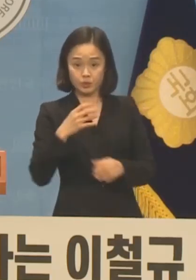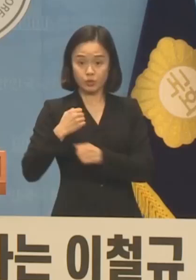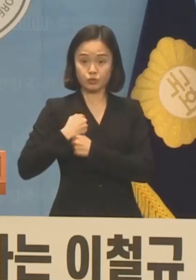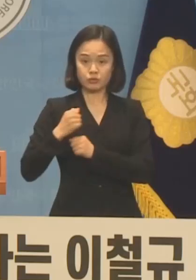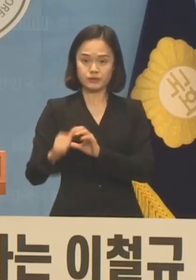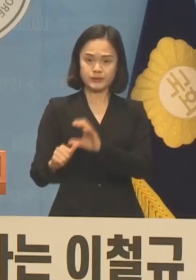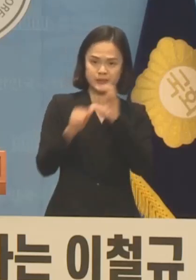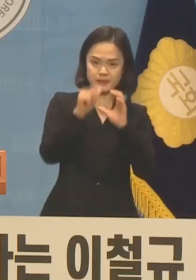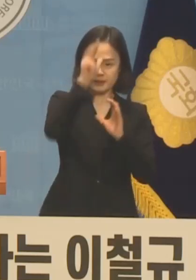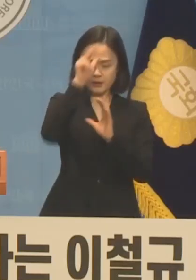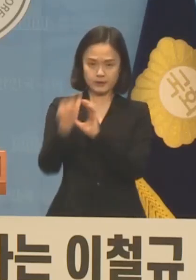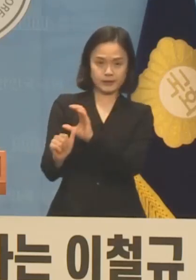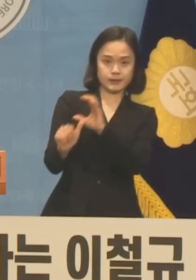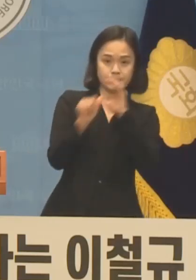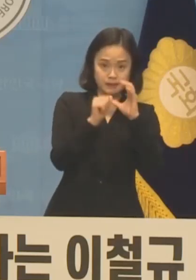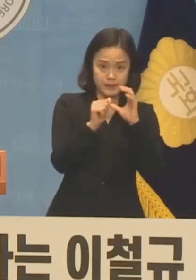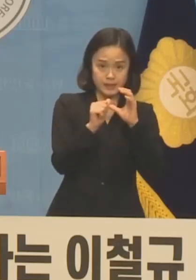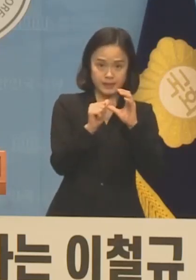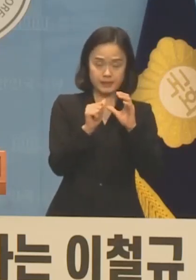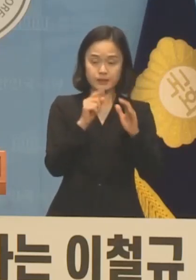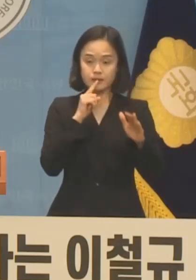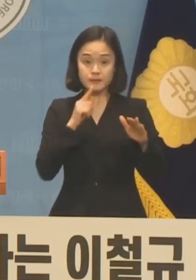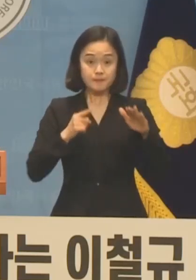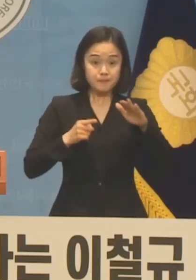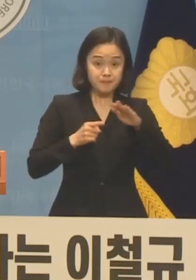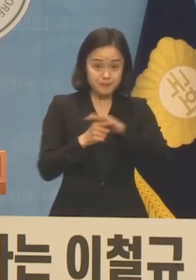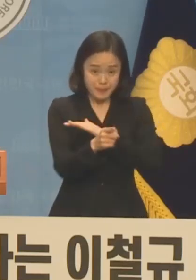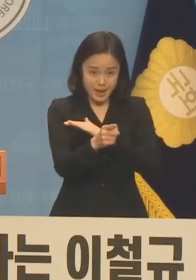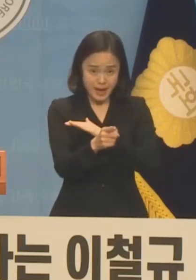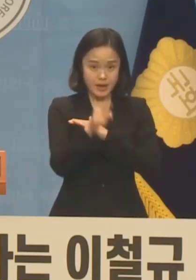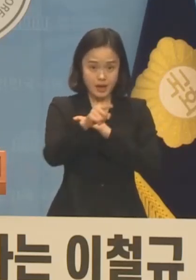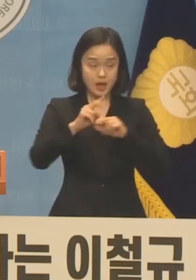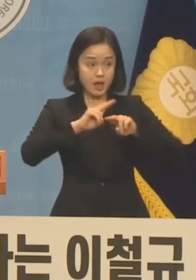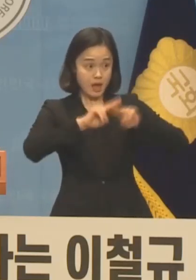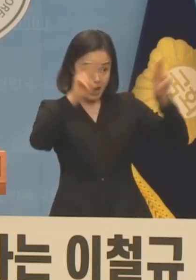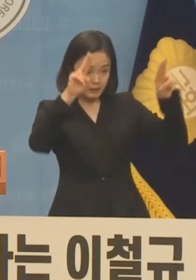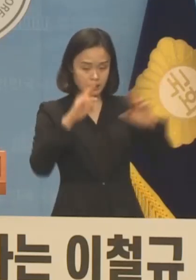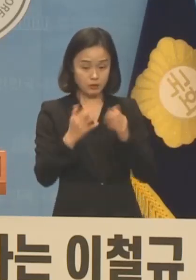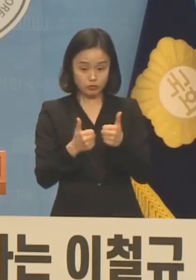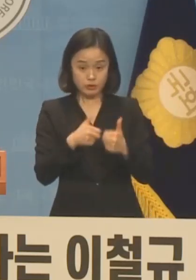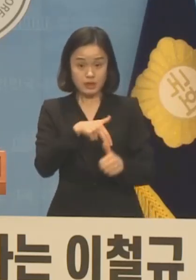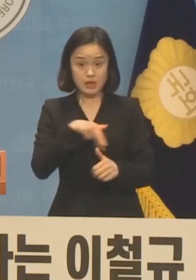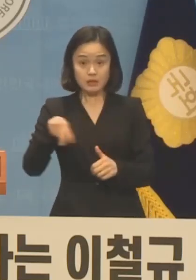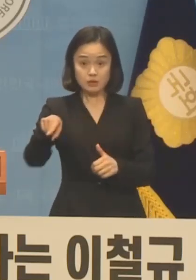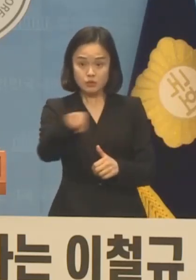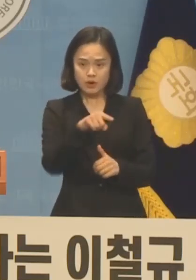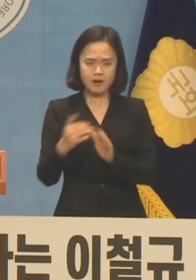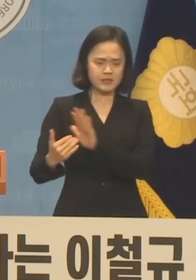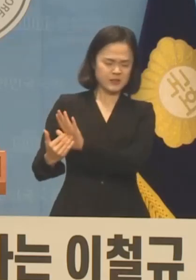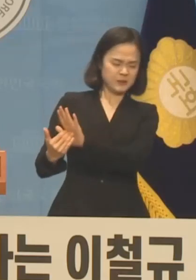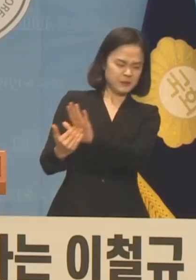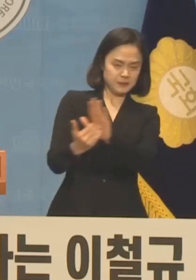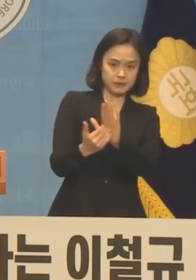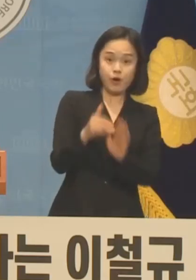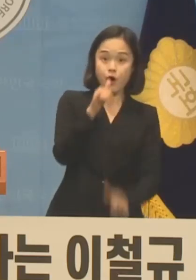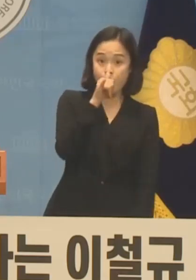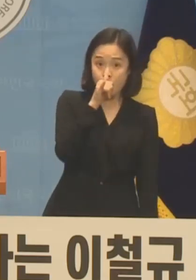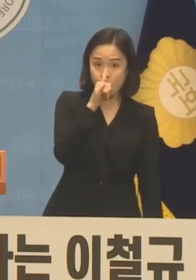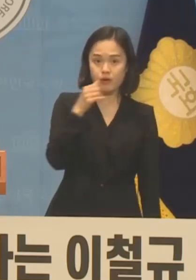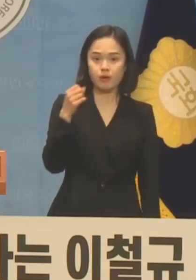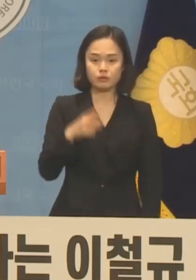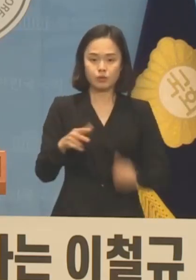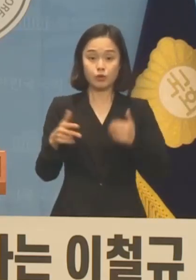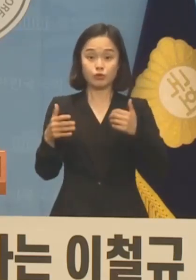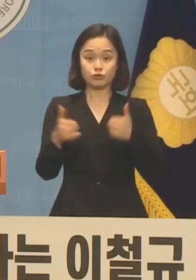반헌법적이고 불법적인 비상계엄을 해제하려는 국회의원들의 국회 진입을 막는 것은 물론 본회의장에 진입한 국회의원들을